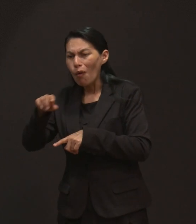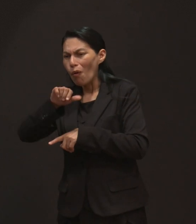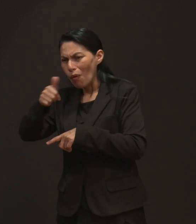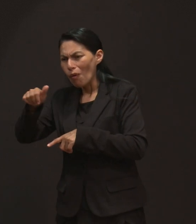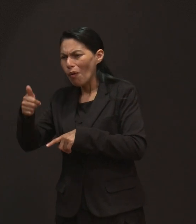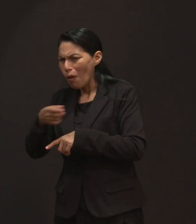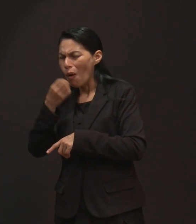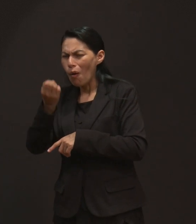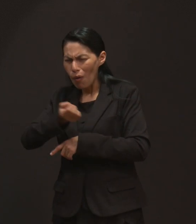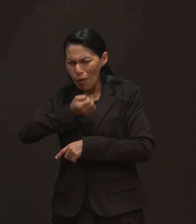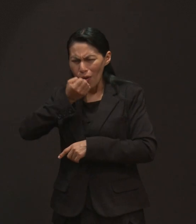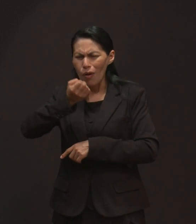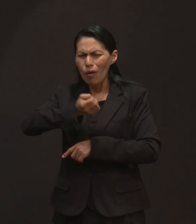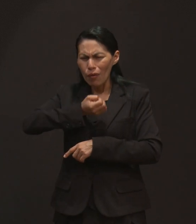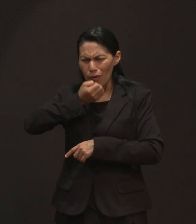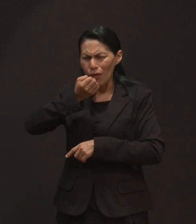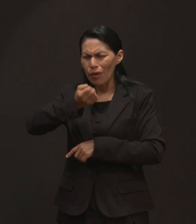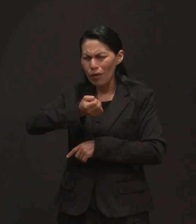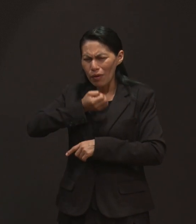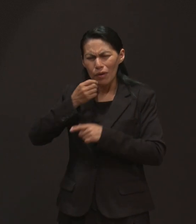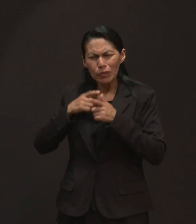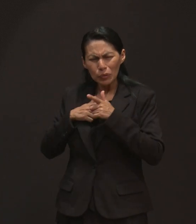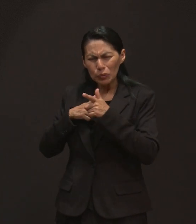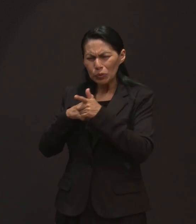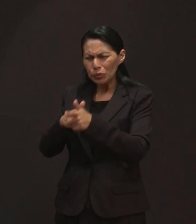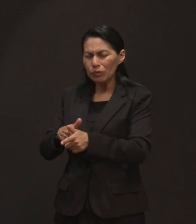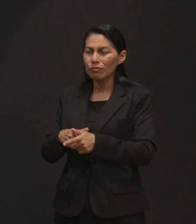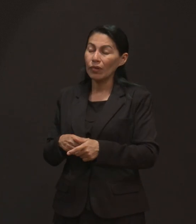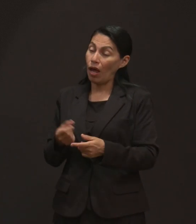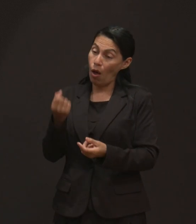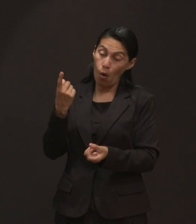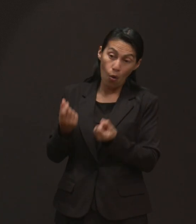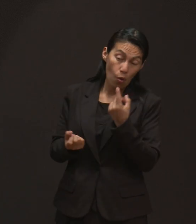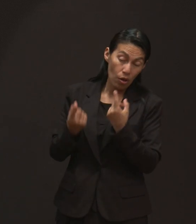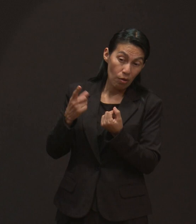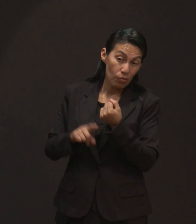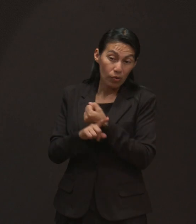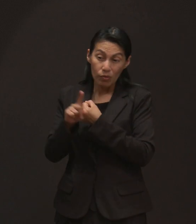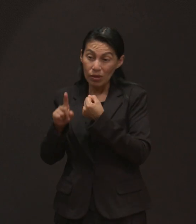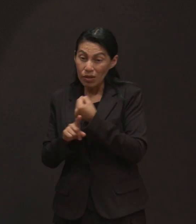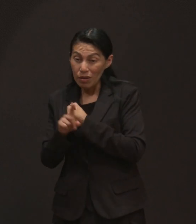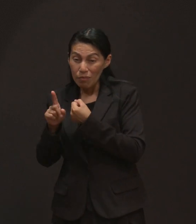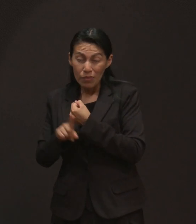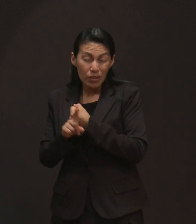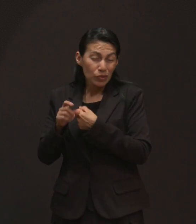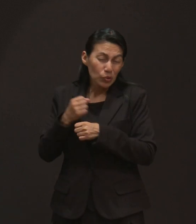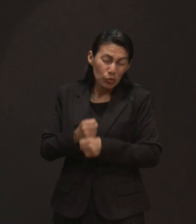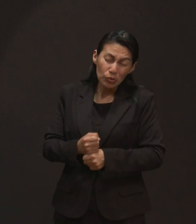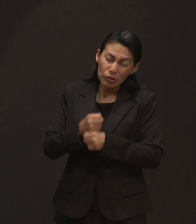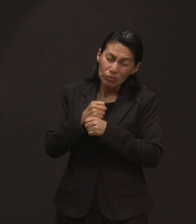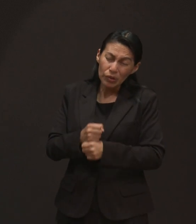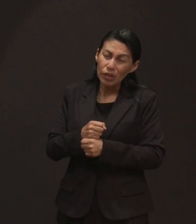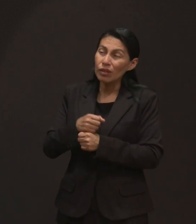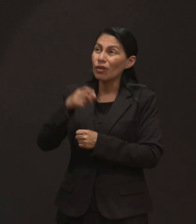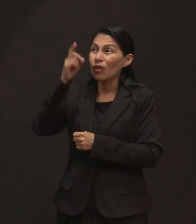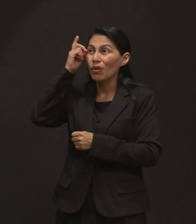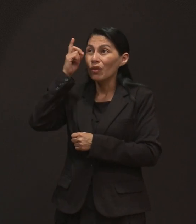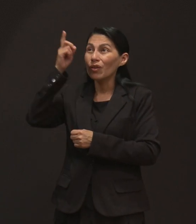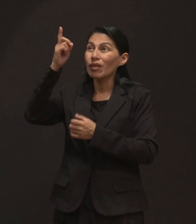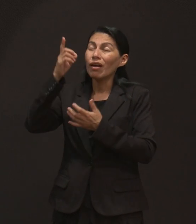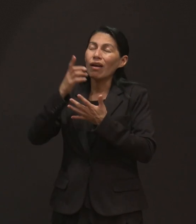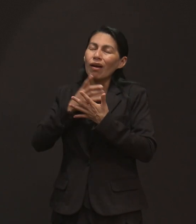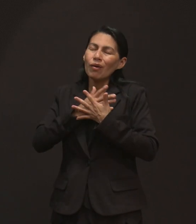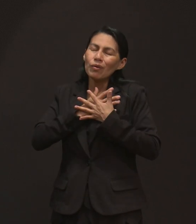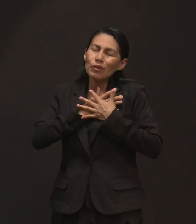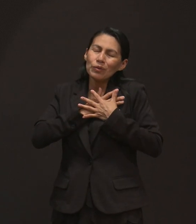hermanas que necesitan también alguna situación de crisis que estén pasando. Entonces, pues,